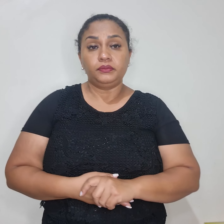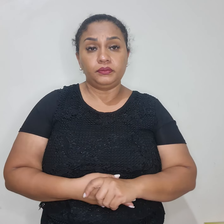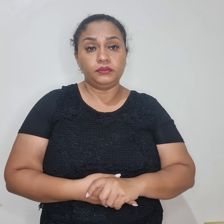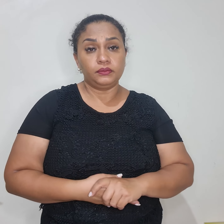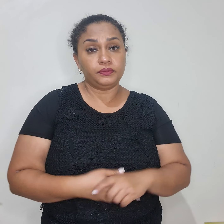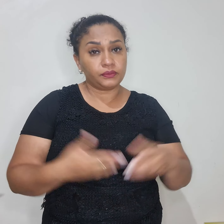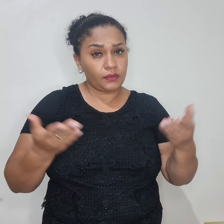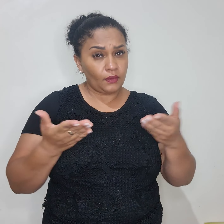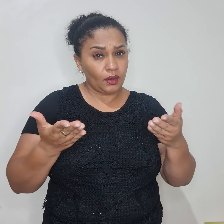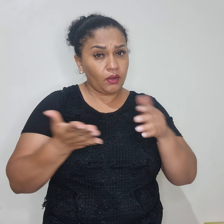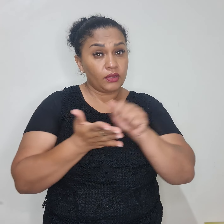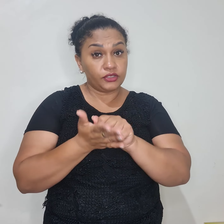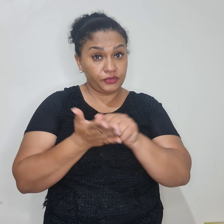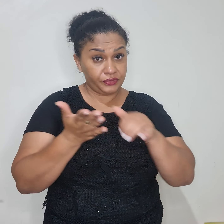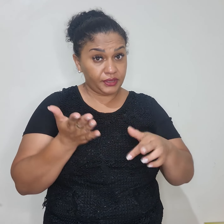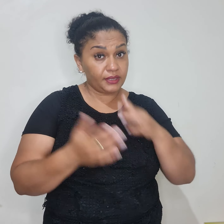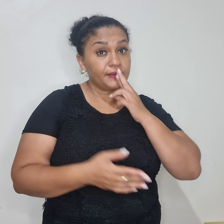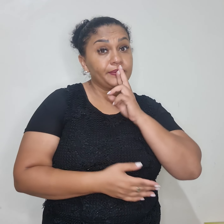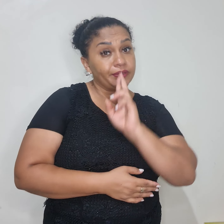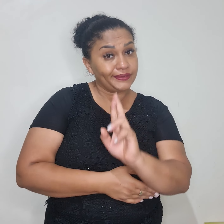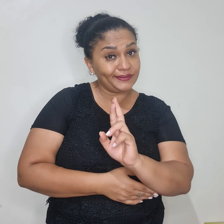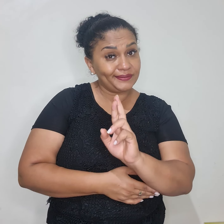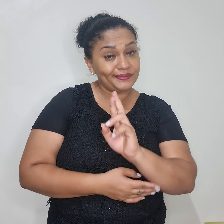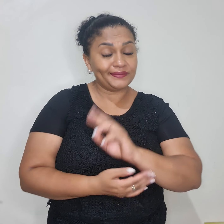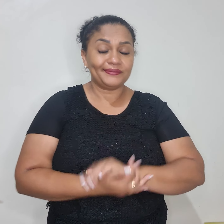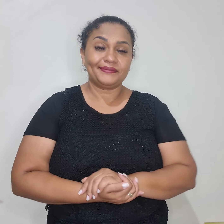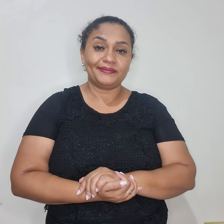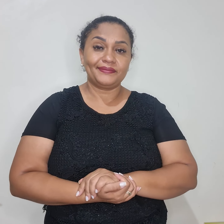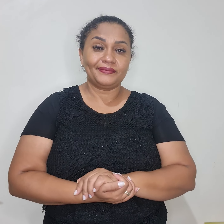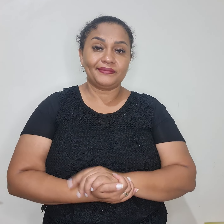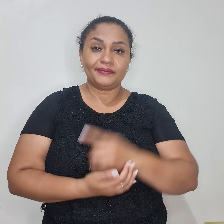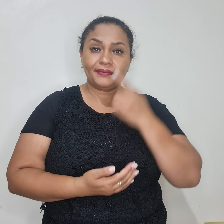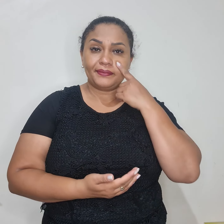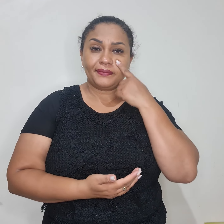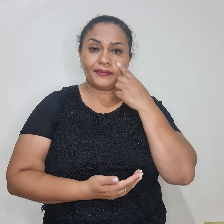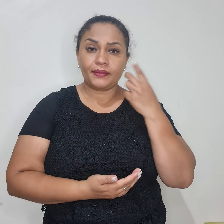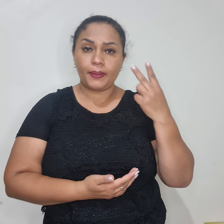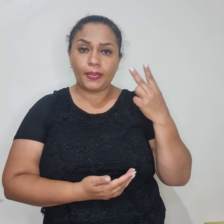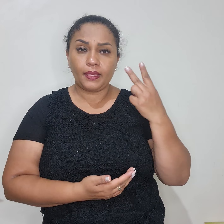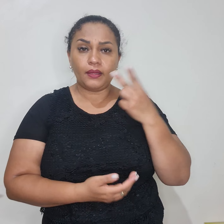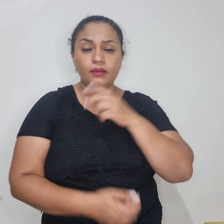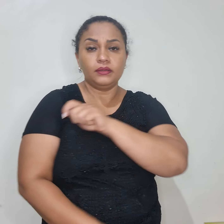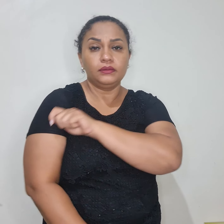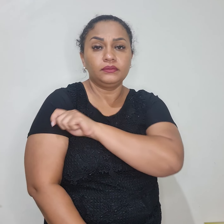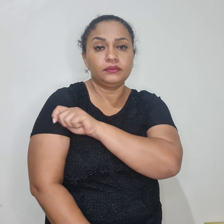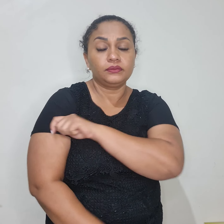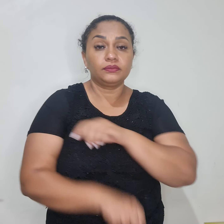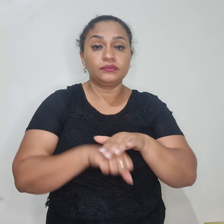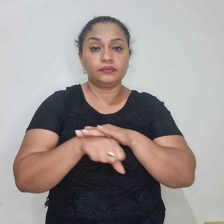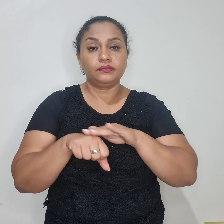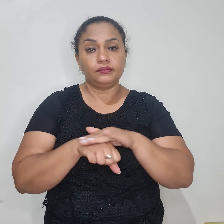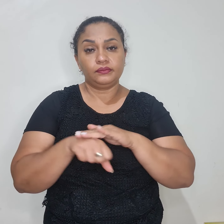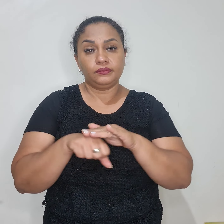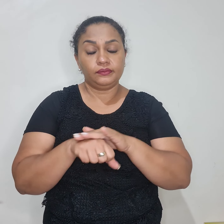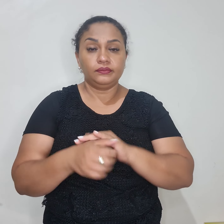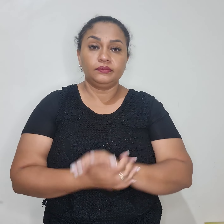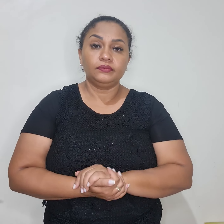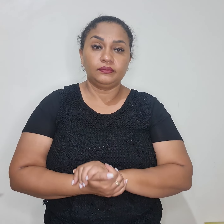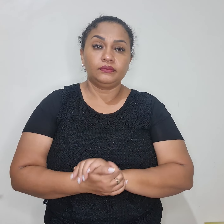Vamos realizar um exercício? Olha, tem duas alunas conversando na sala. Então, o átomo é um